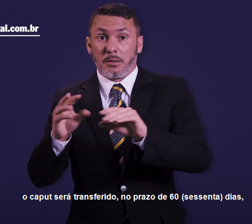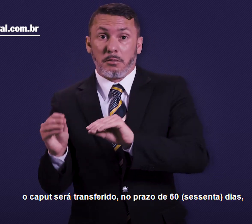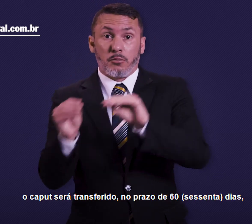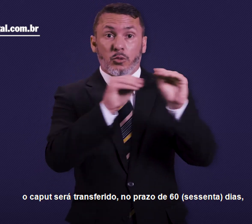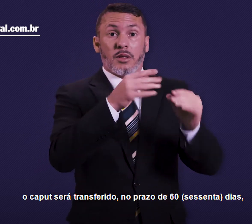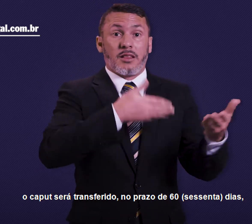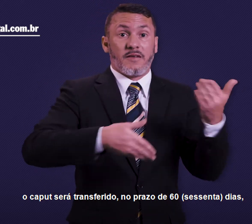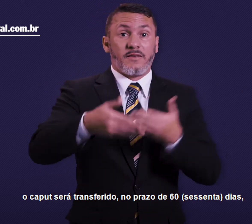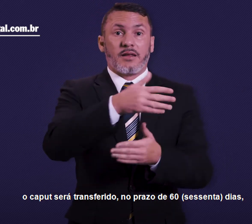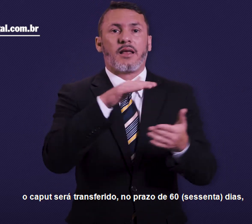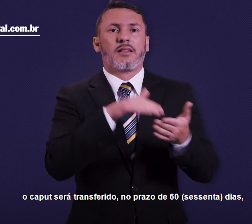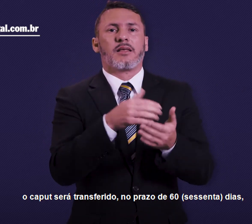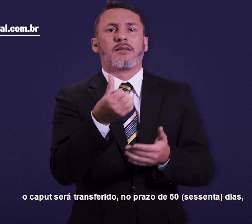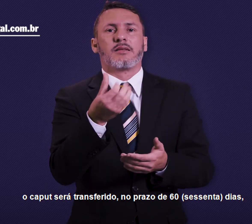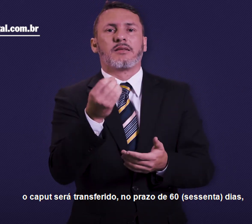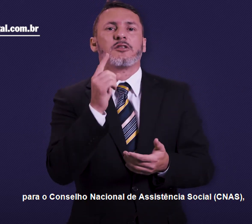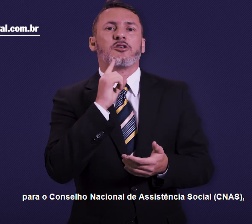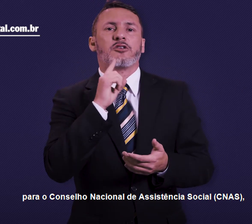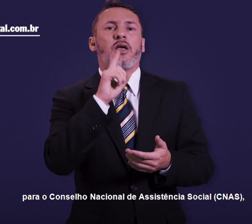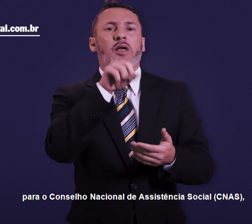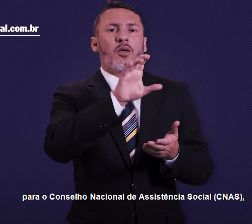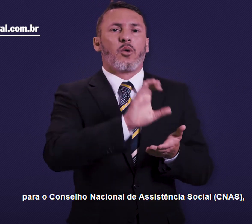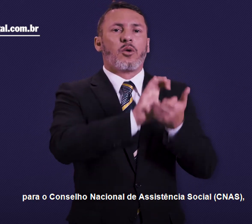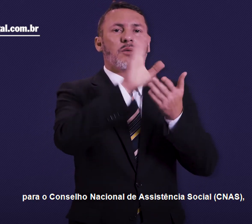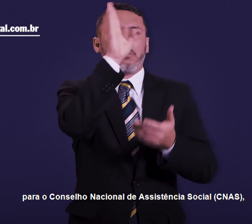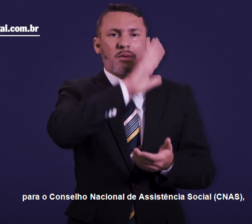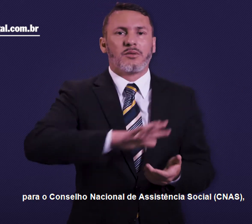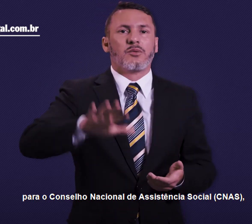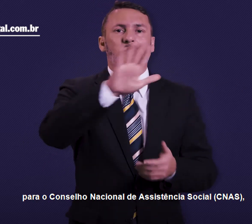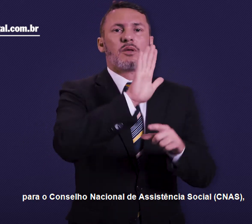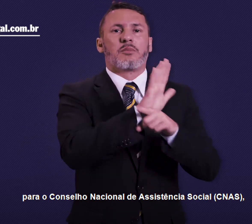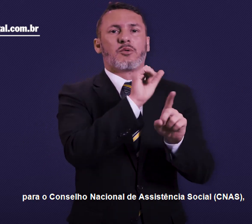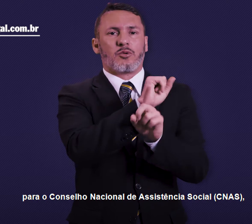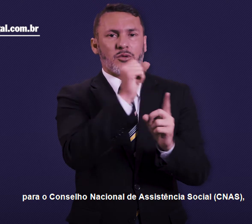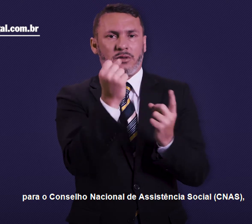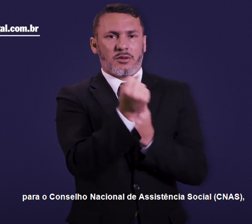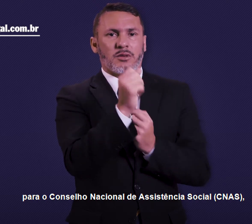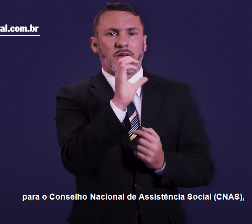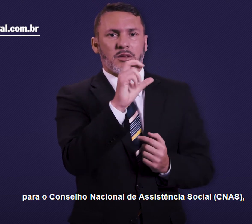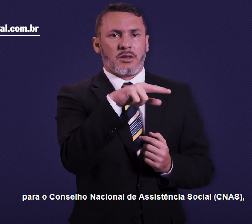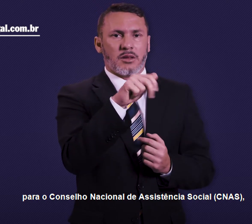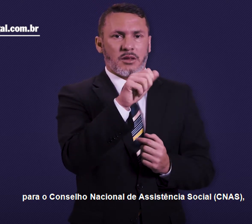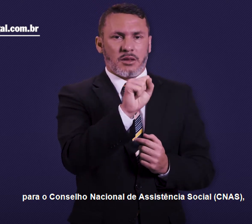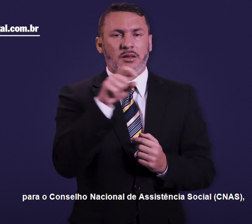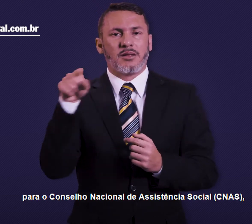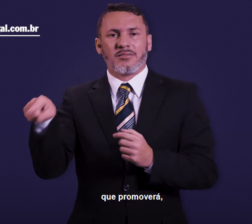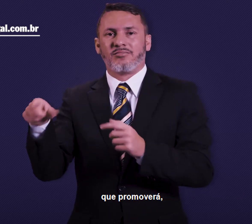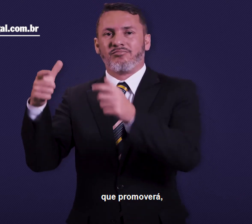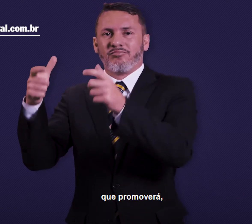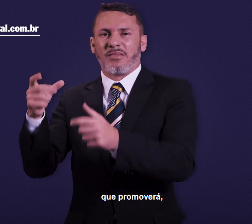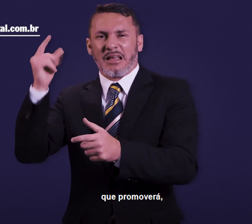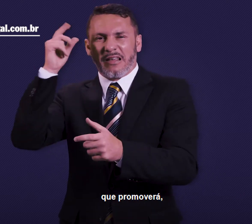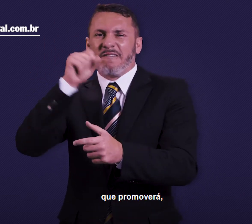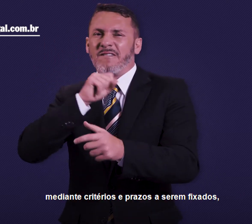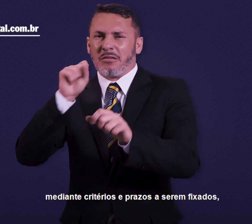no prazo de 60 dias para o Conselho Nacional de Assistência Social, CNAS, que promoverá,